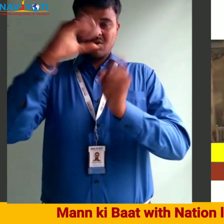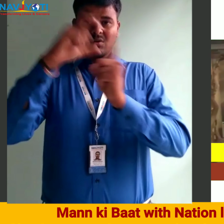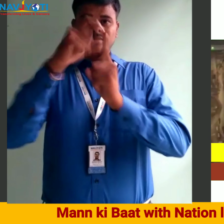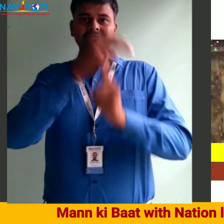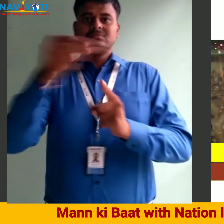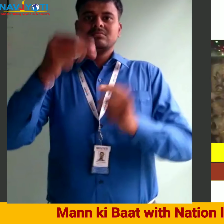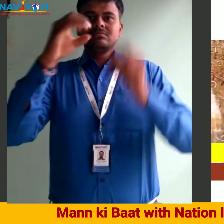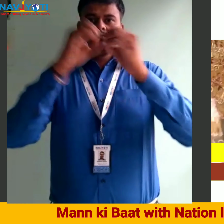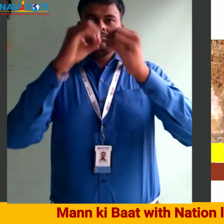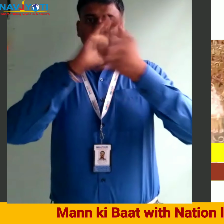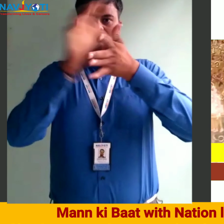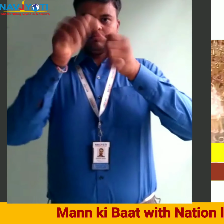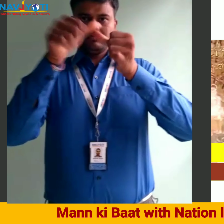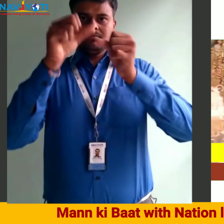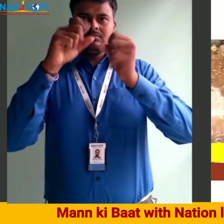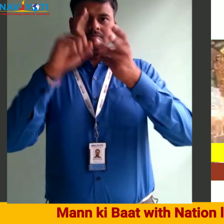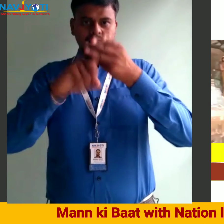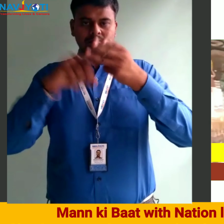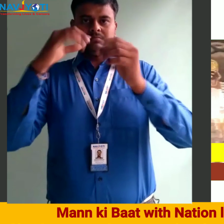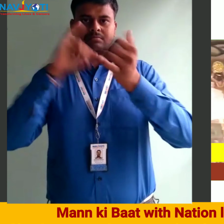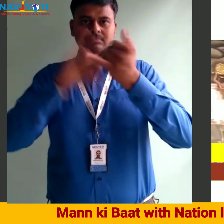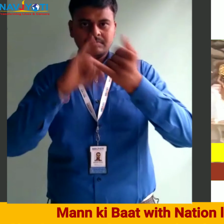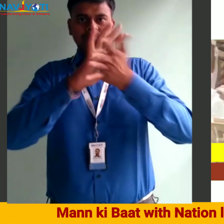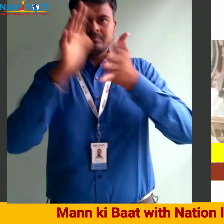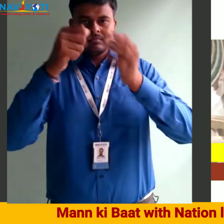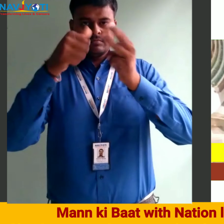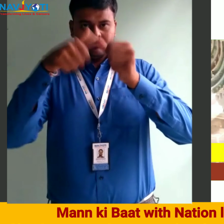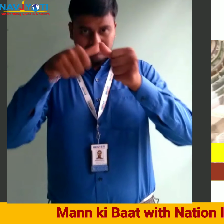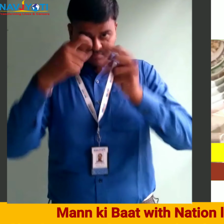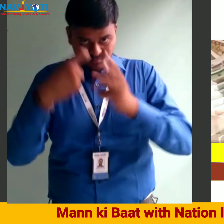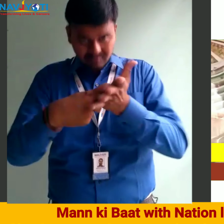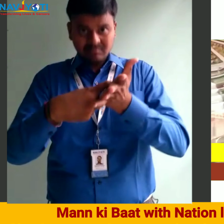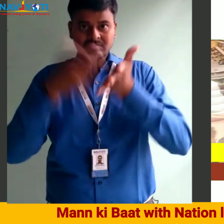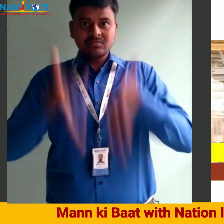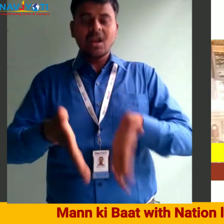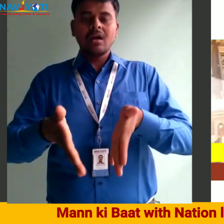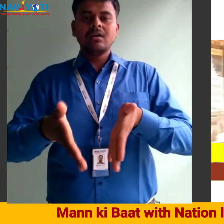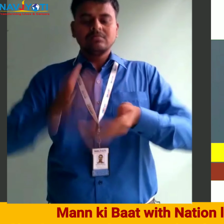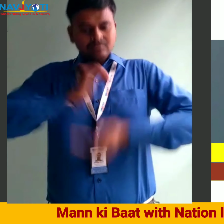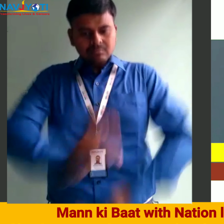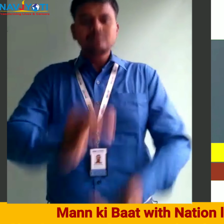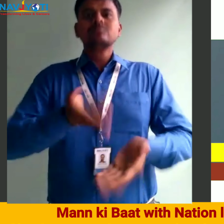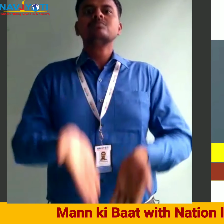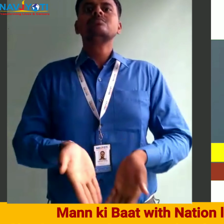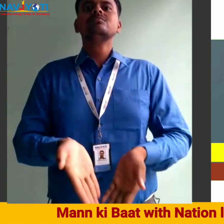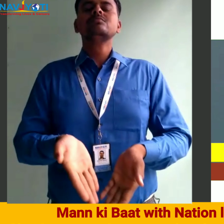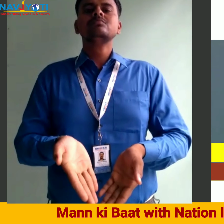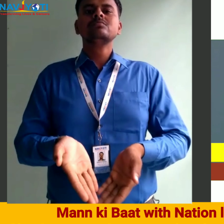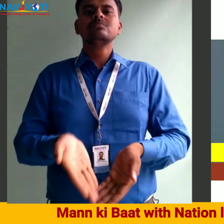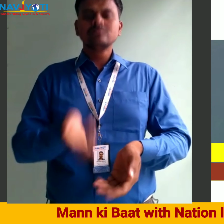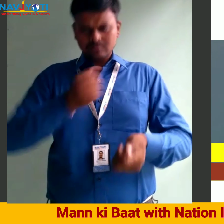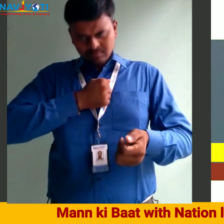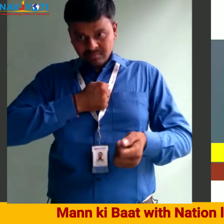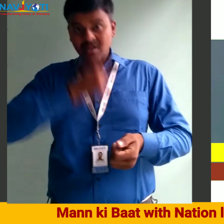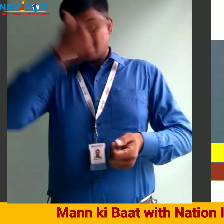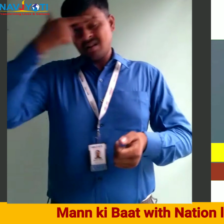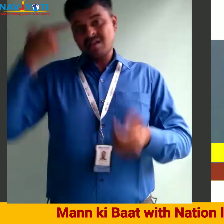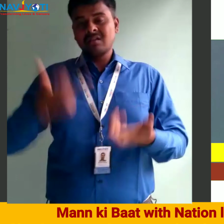करने का दिन है, तो ऐसे में क्या हम सब मिलकर अपने प्रयासों से अपनी धरती को